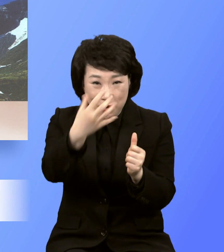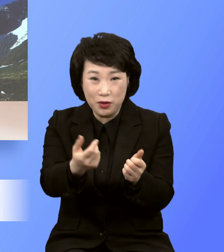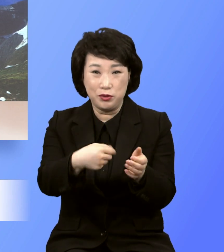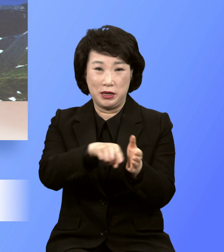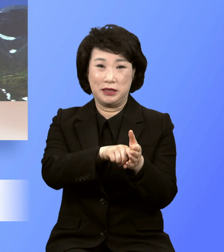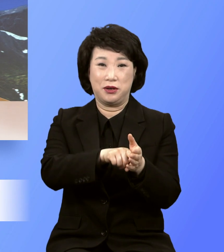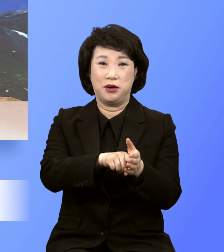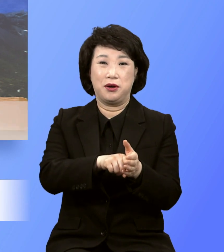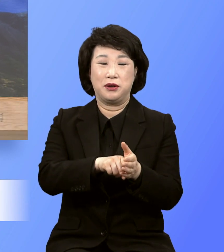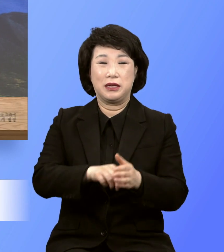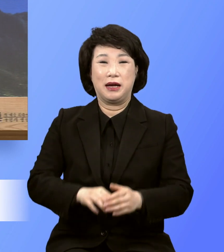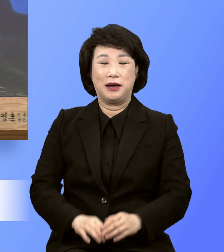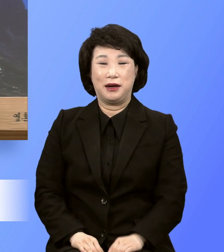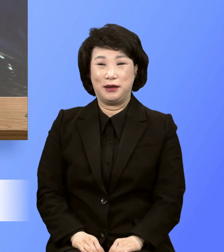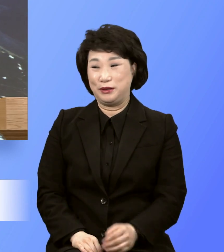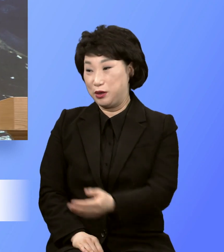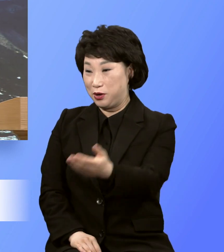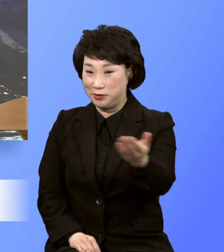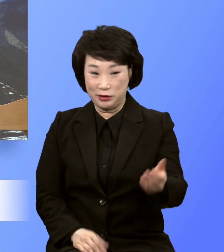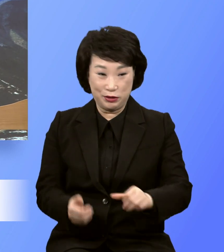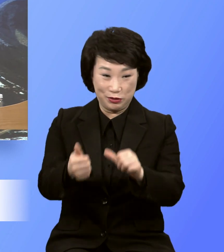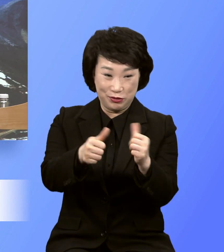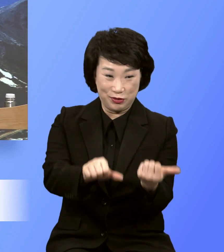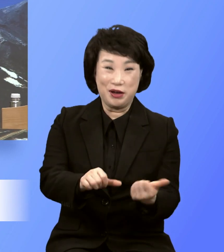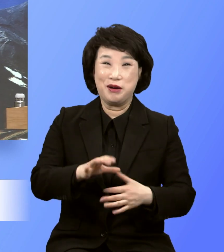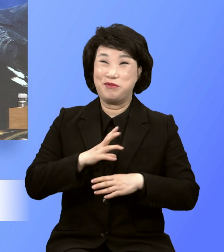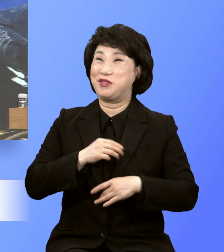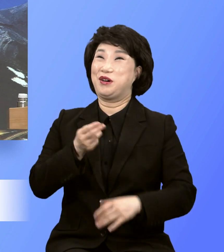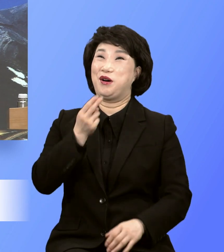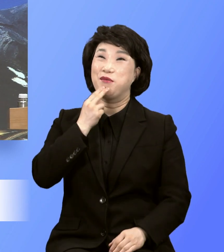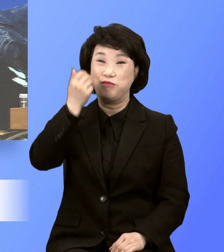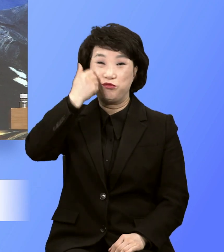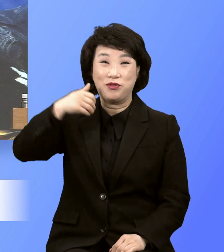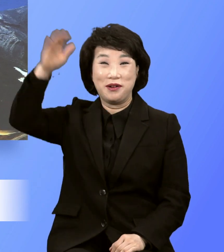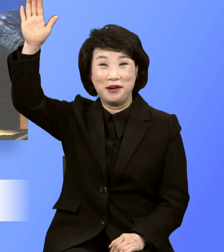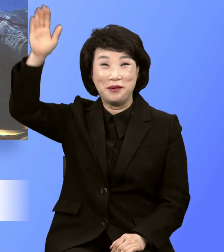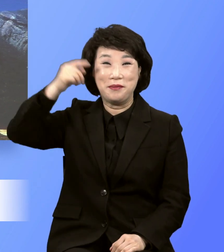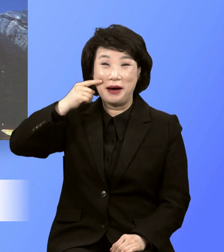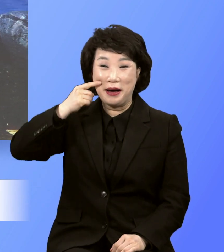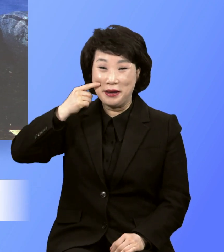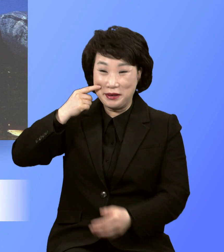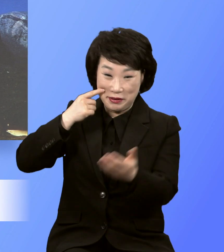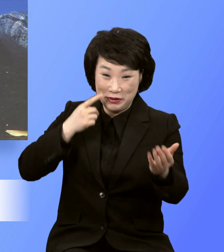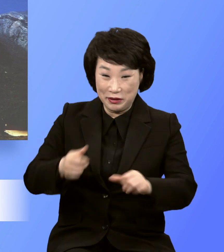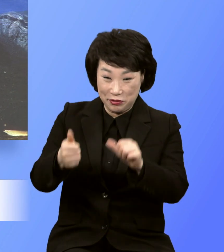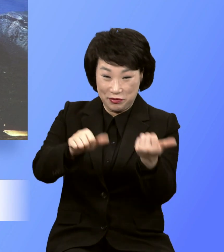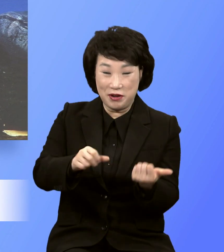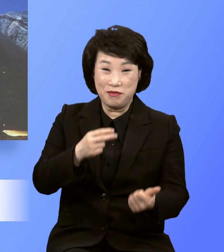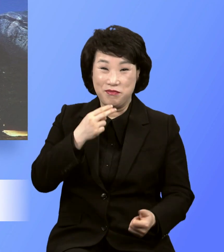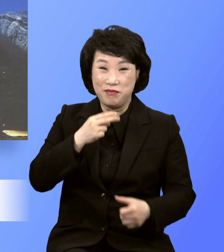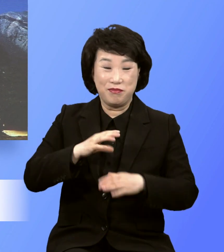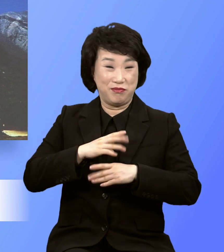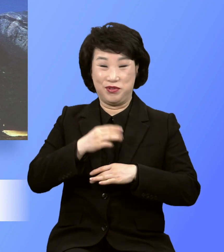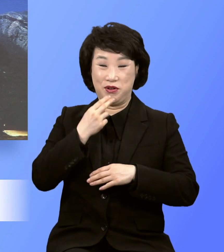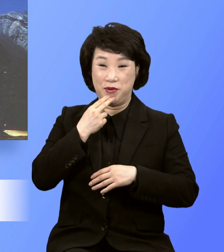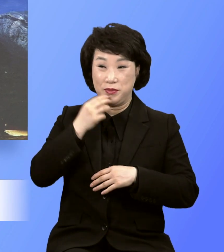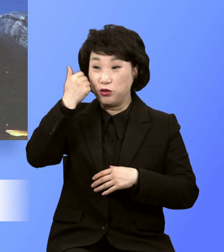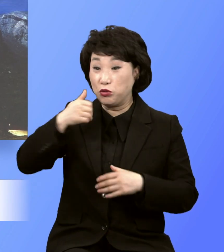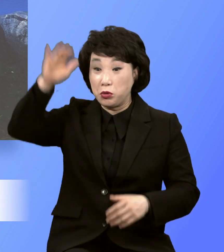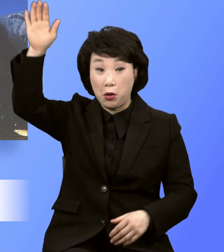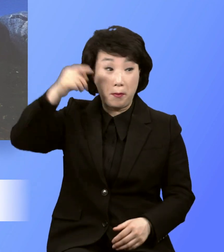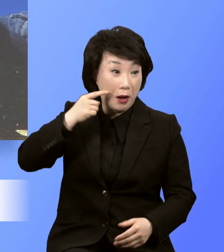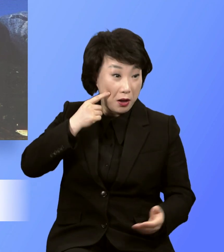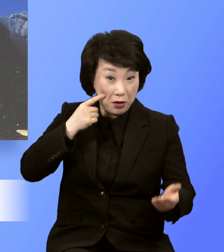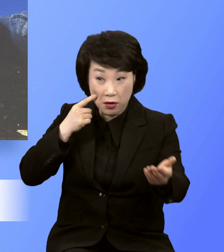하십니다. 여기 죽는 거 안 무서운 사람이 있어요. 여기 죽는 거 안 무서운 사람.